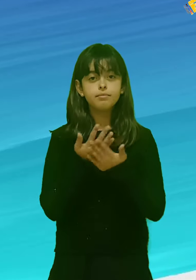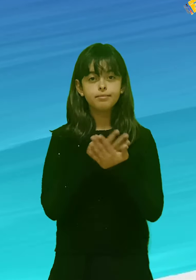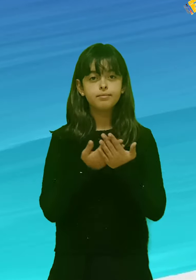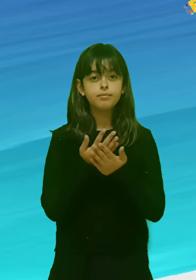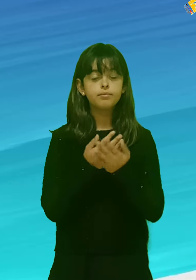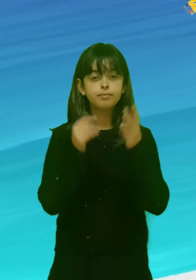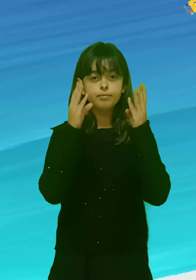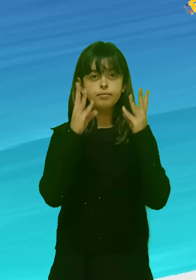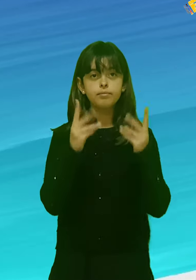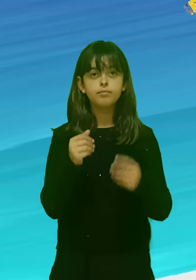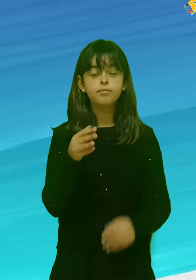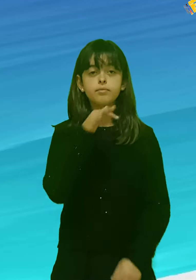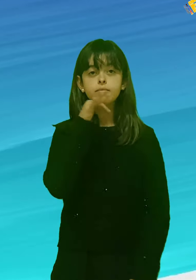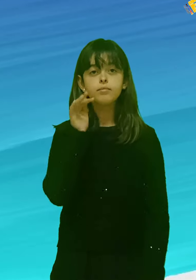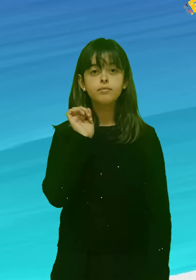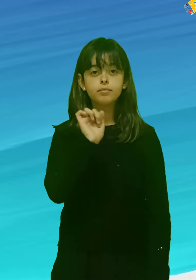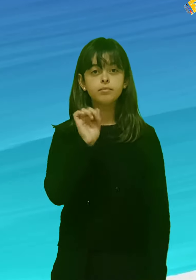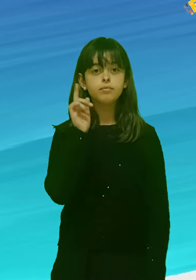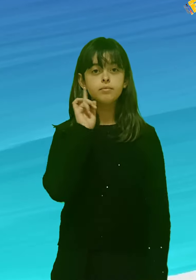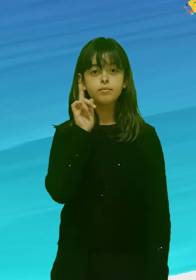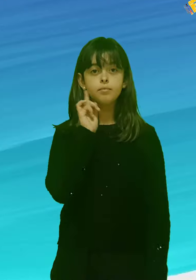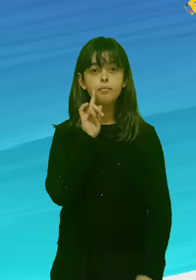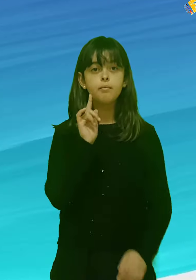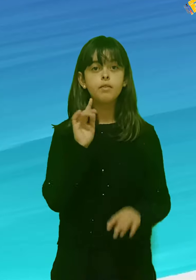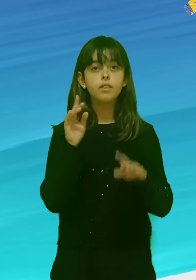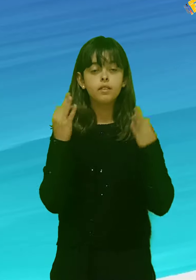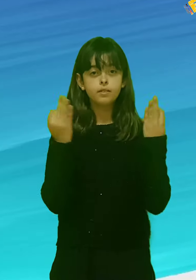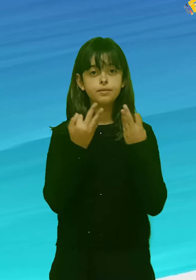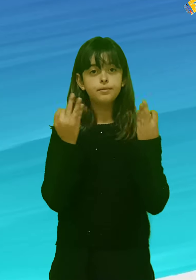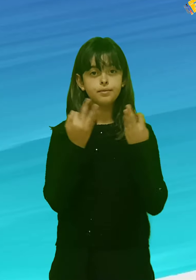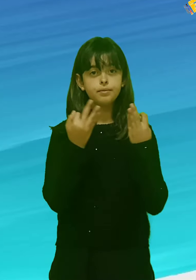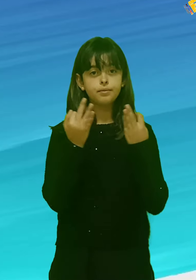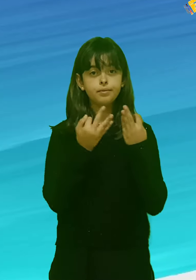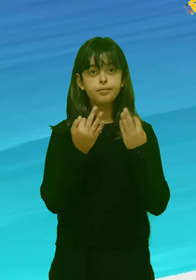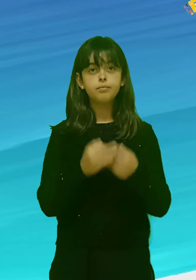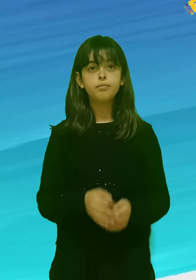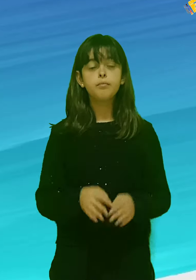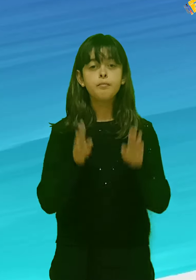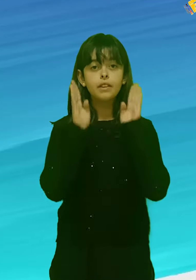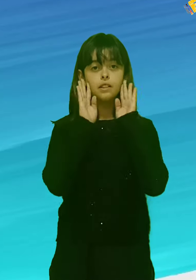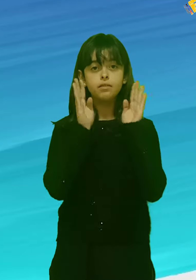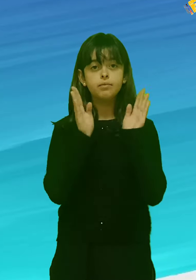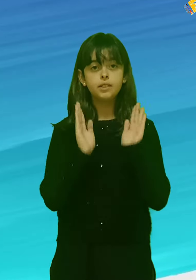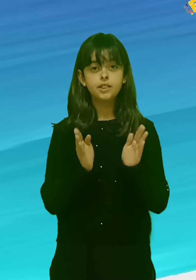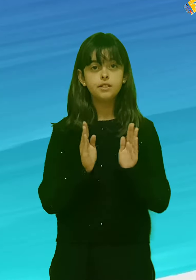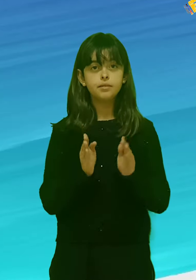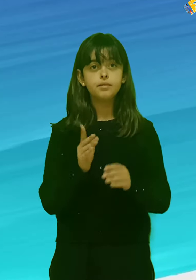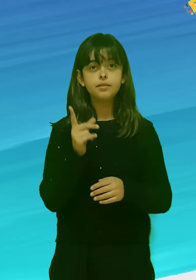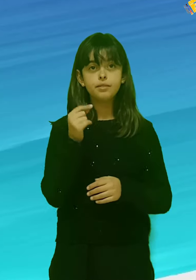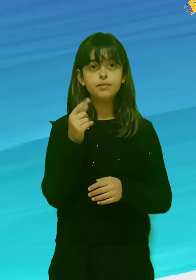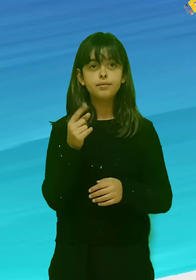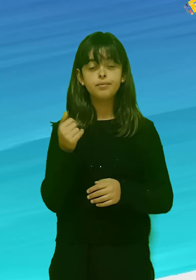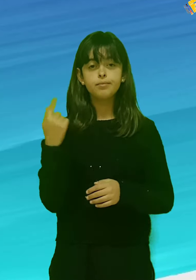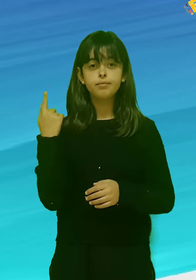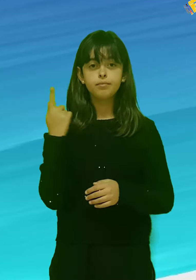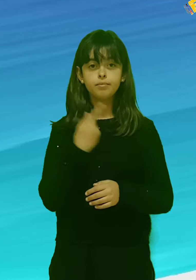É aqui que a gestão do orçamento familiar se torna essencial. Precisamos de ter atenção aos nossos